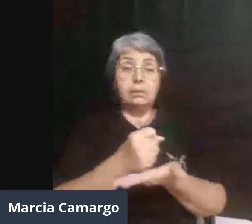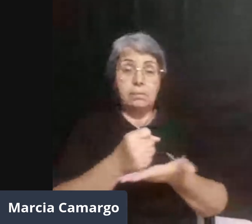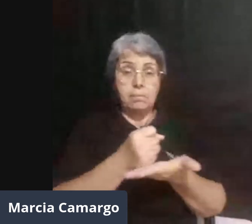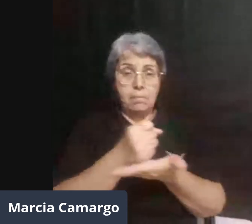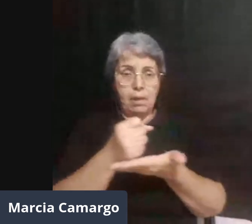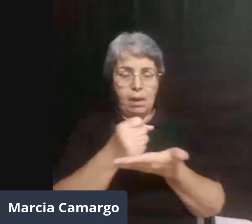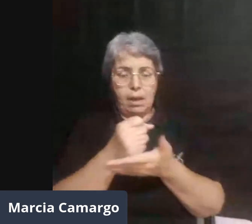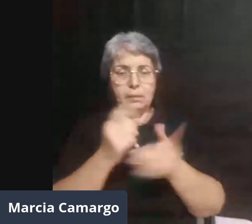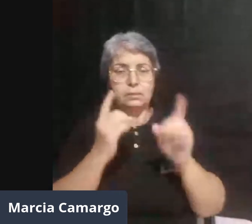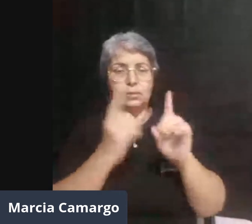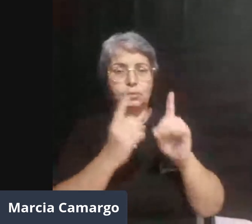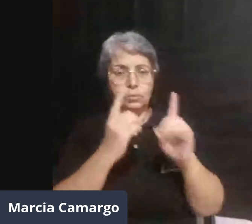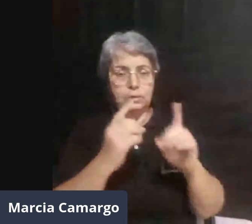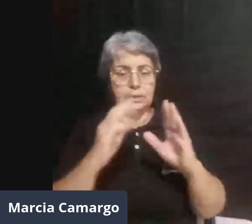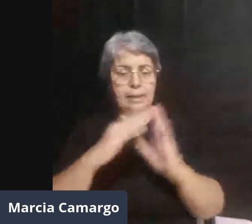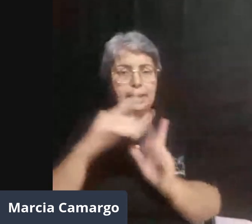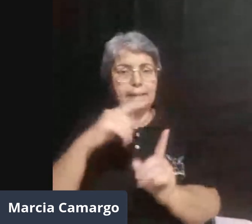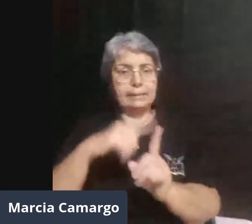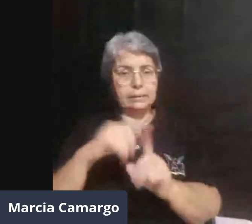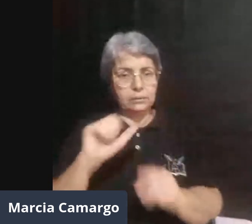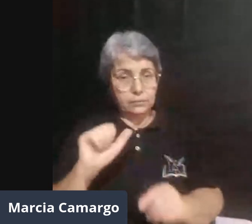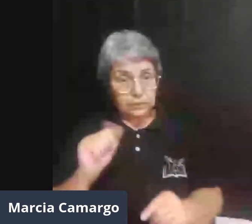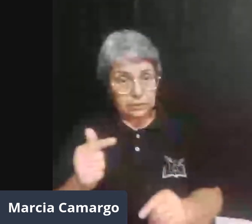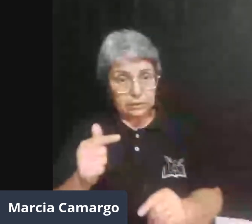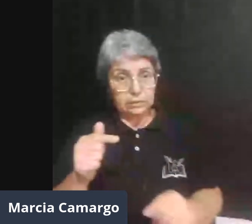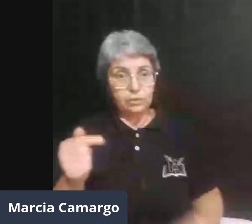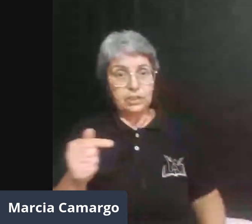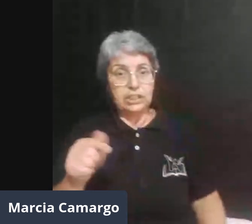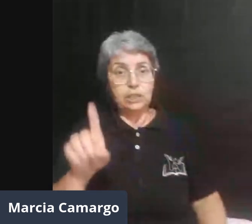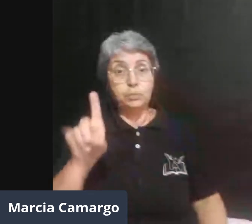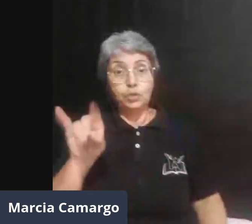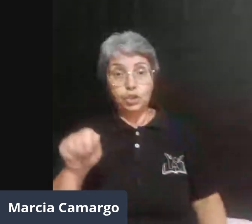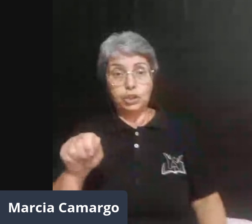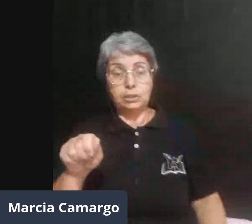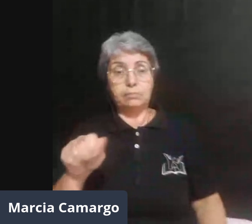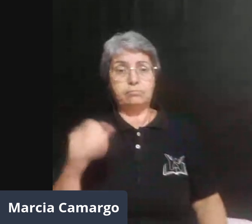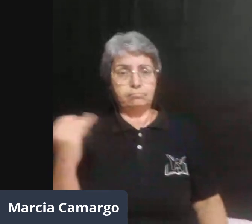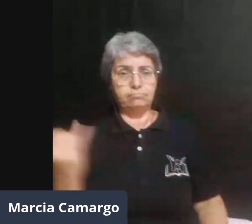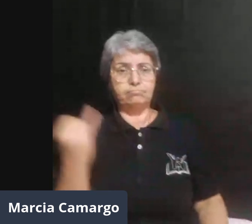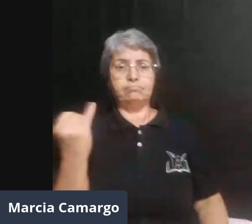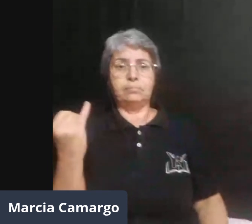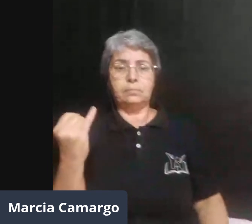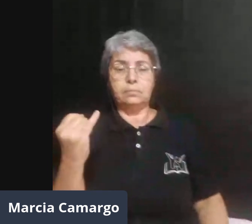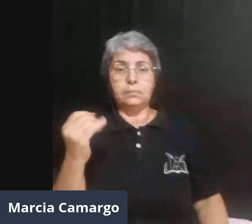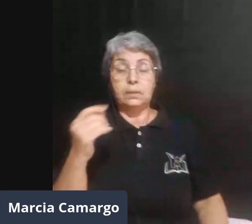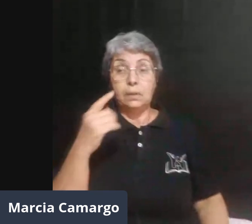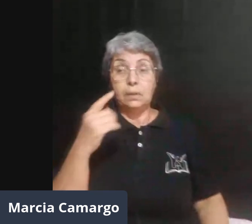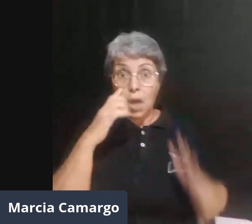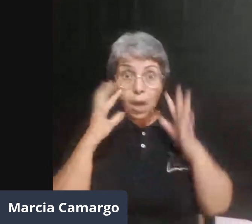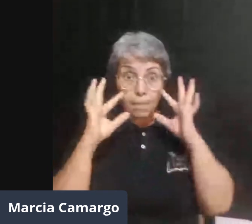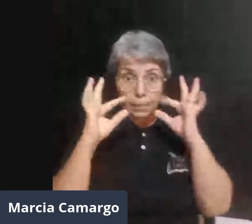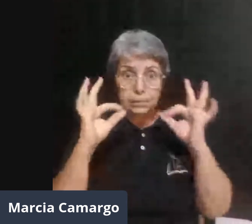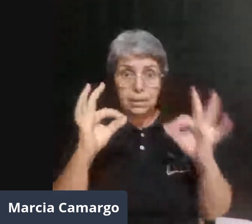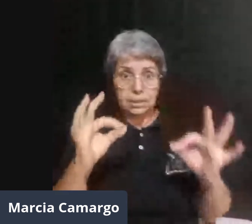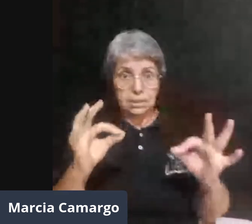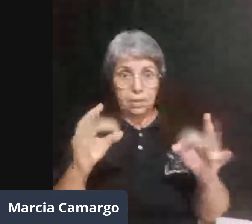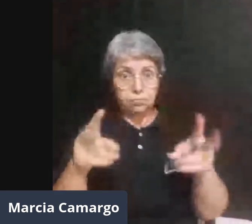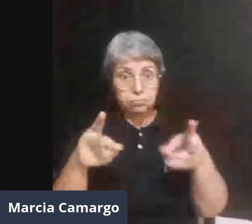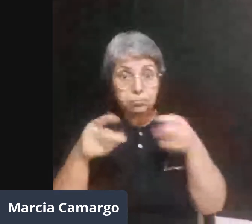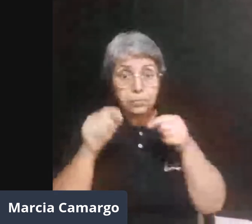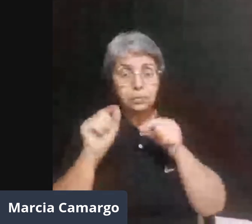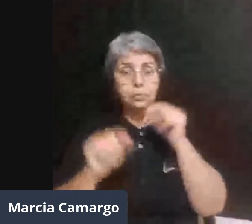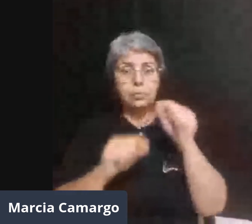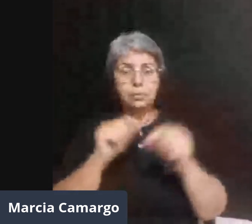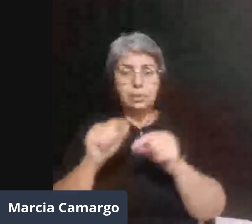Dia foram sedimentadas. Observem a importância do dom profético, não somente na confirmação do